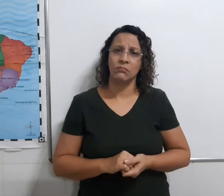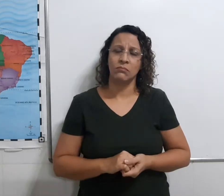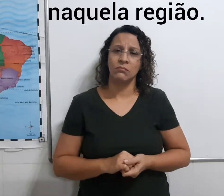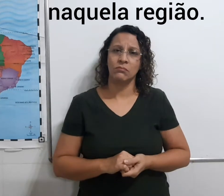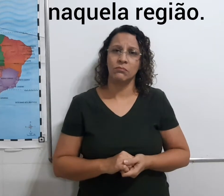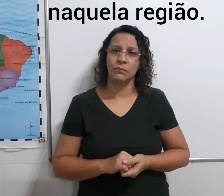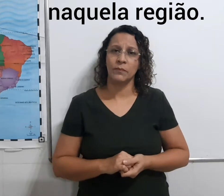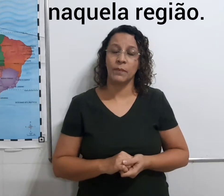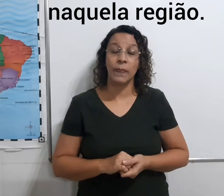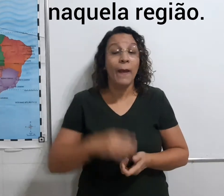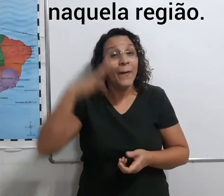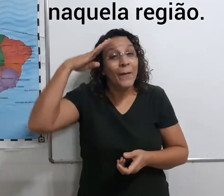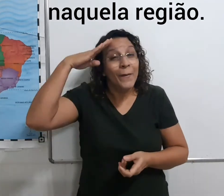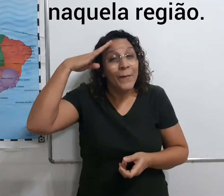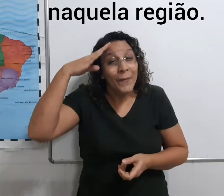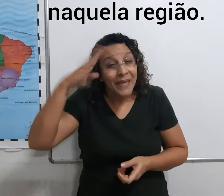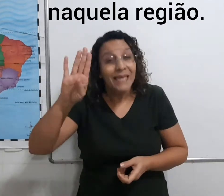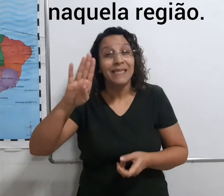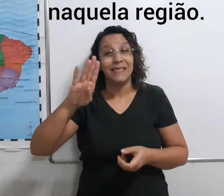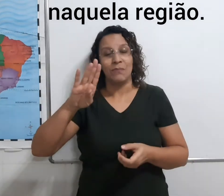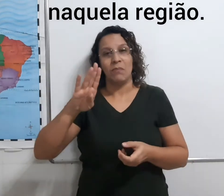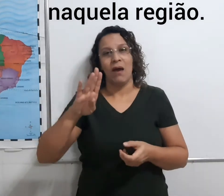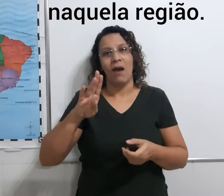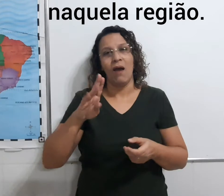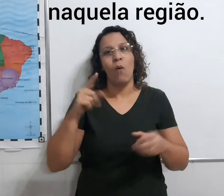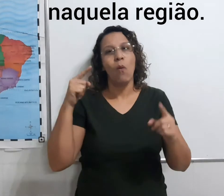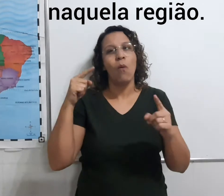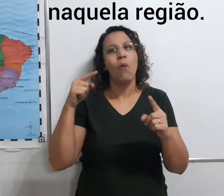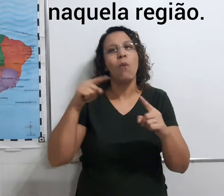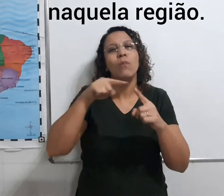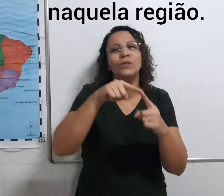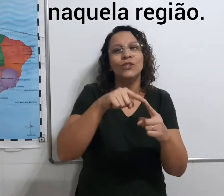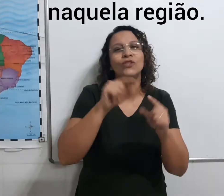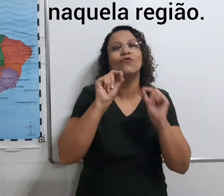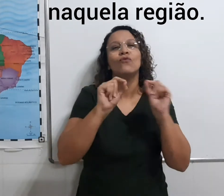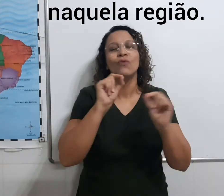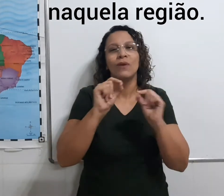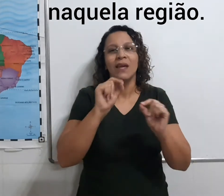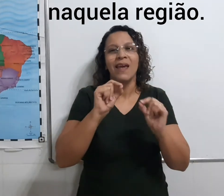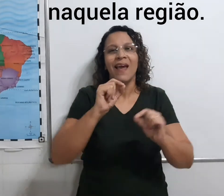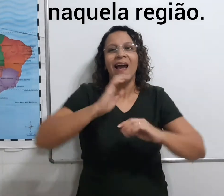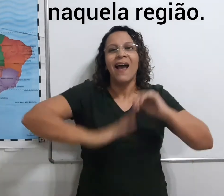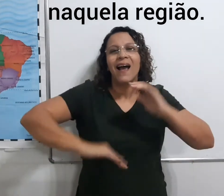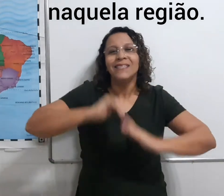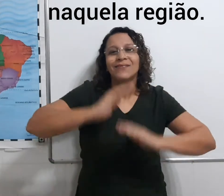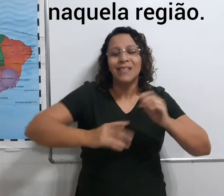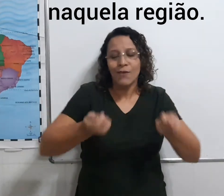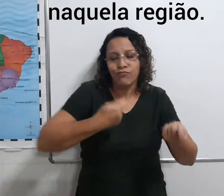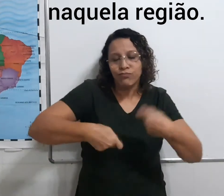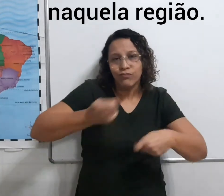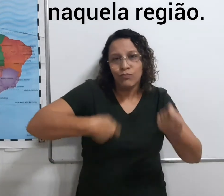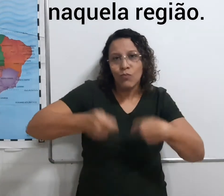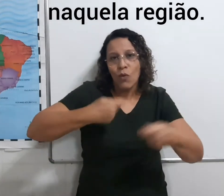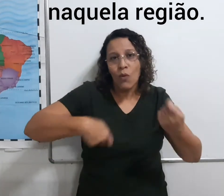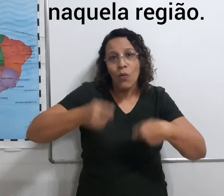O principal motivo eram as atividades econômicas da época